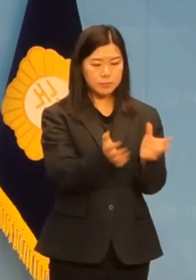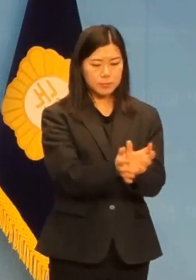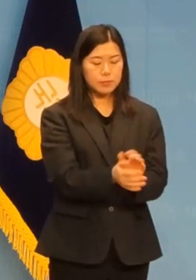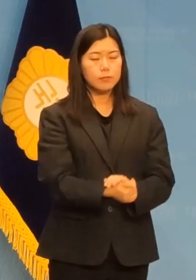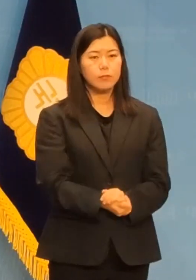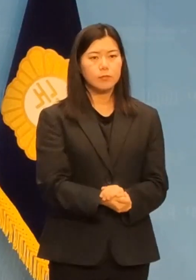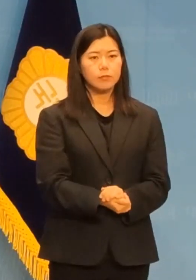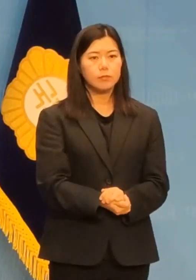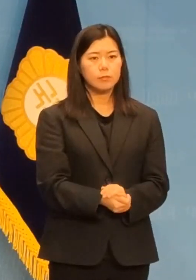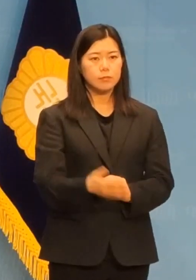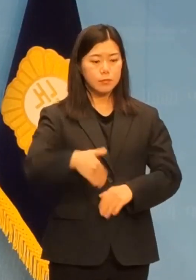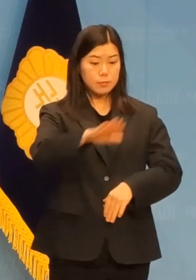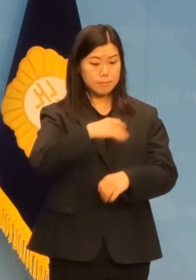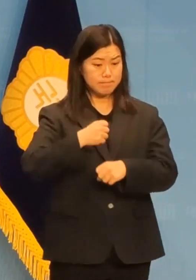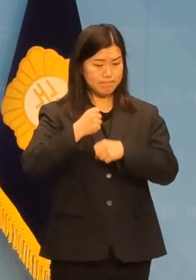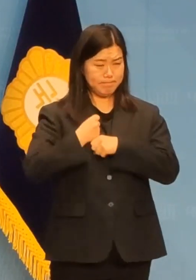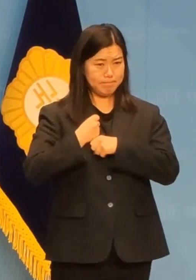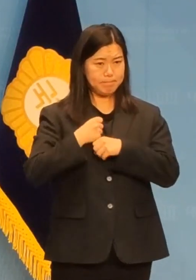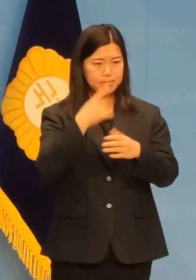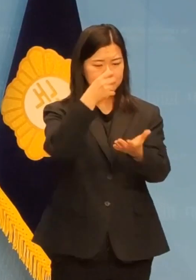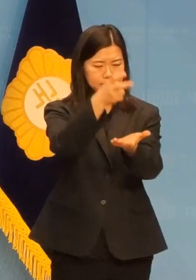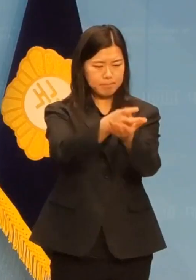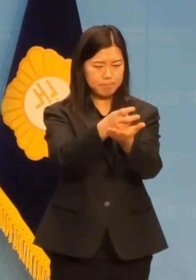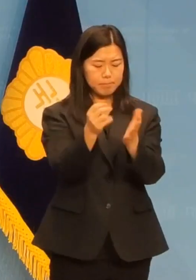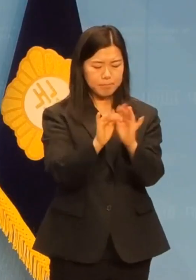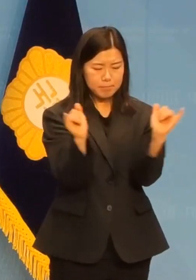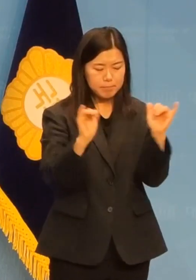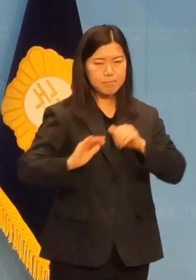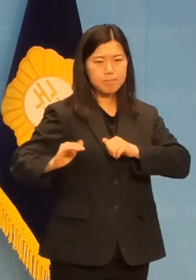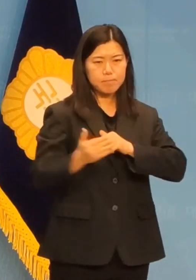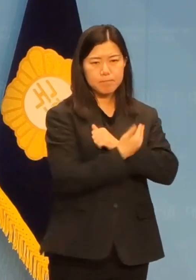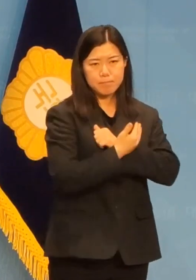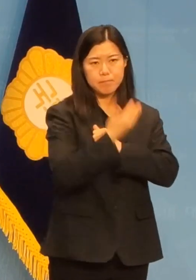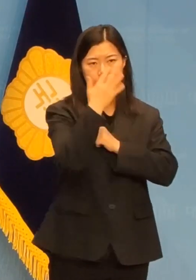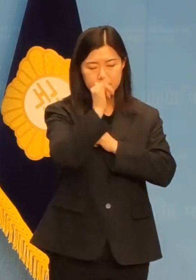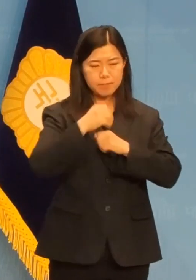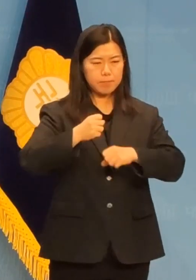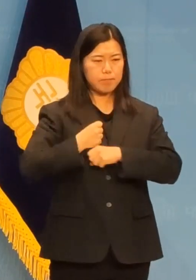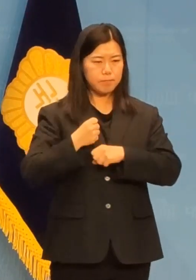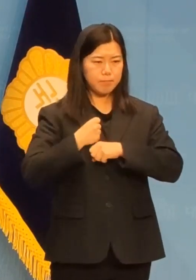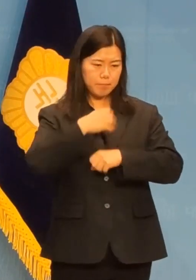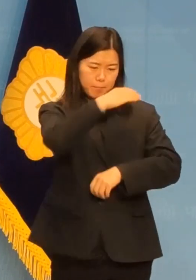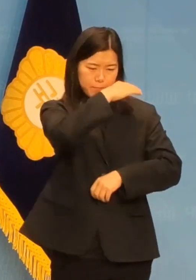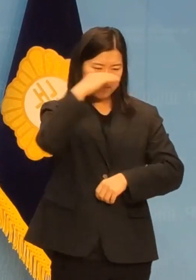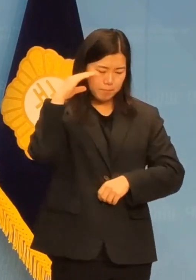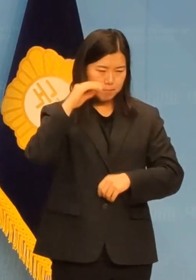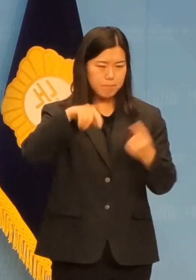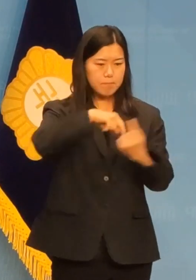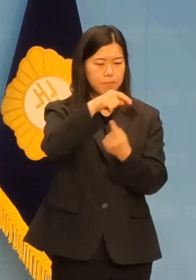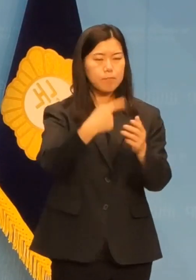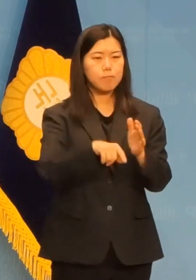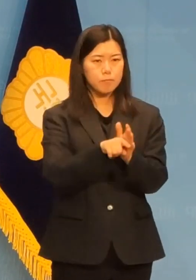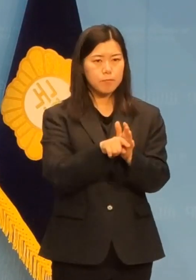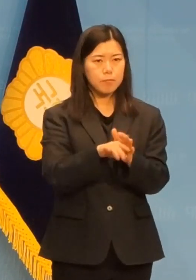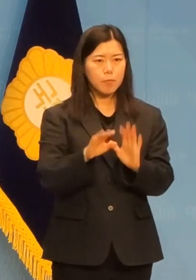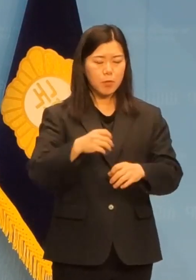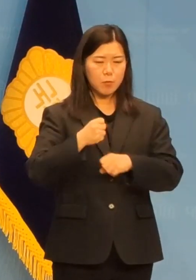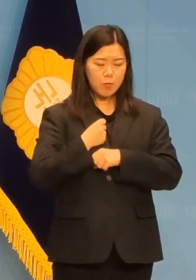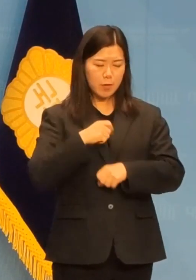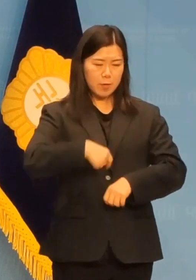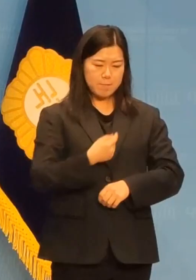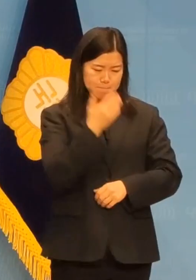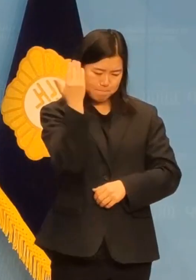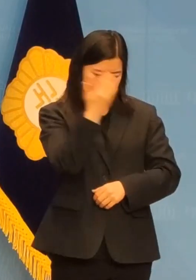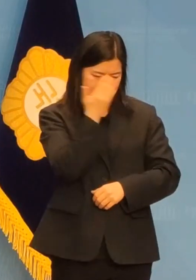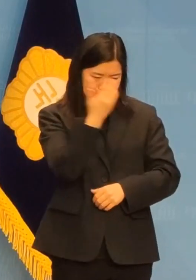더불어민주당은 우리 군이 헌법과 국민을 지키는 국민의 군대로 바로 설 수 있도록 군의 자성과